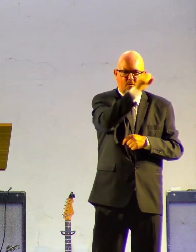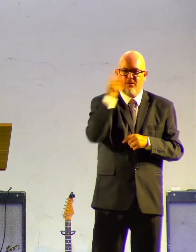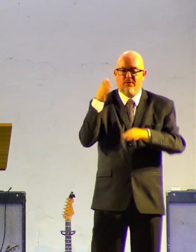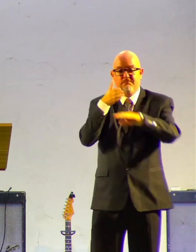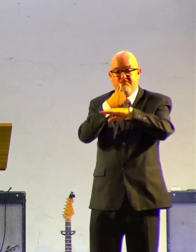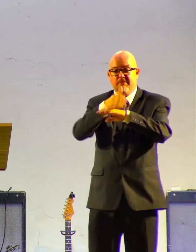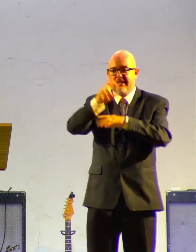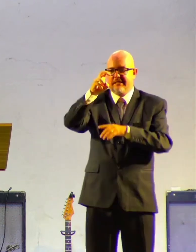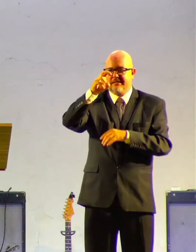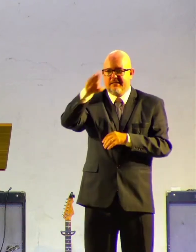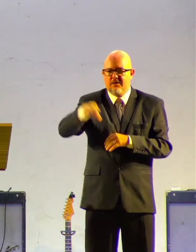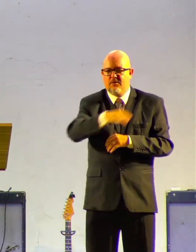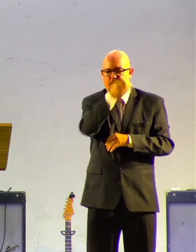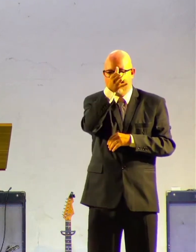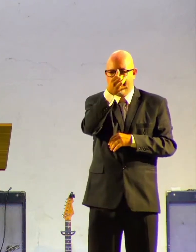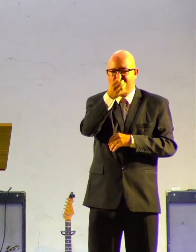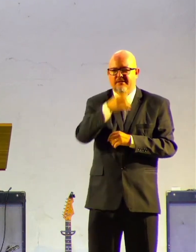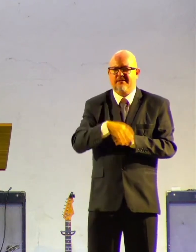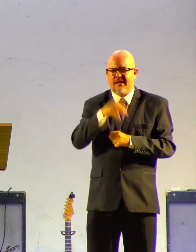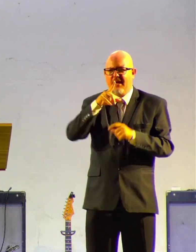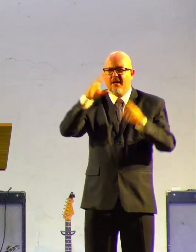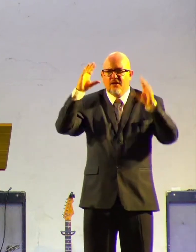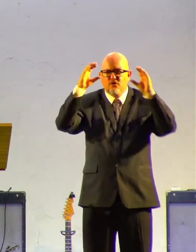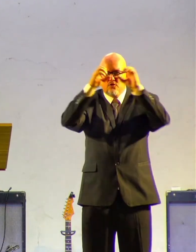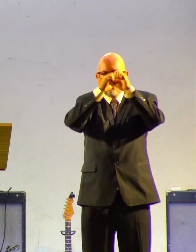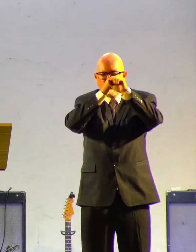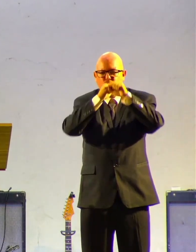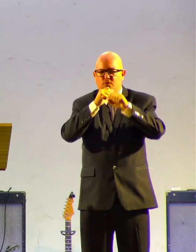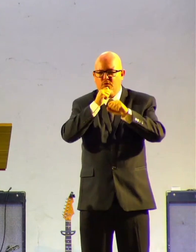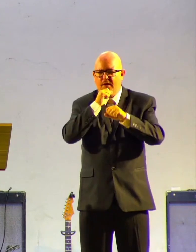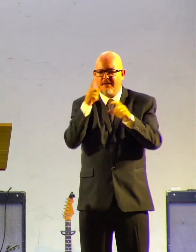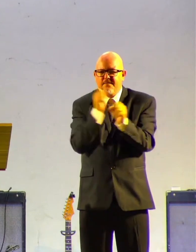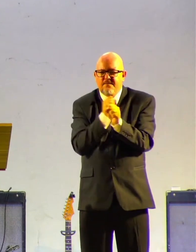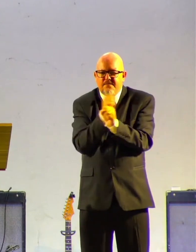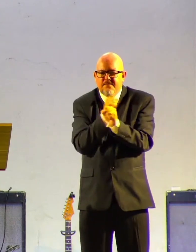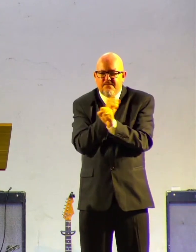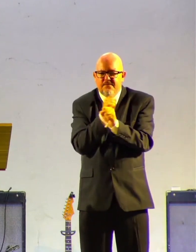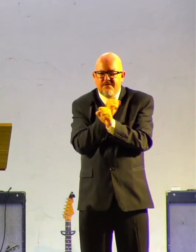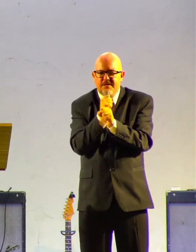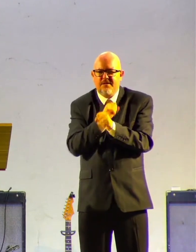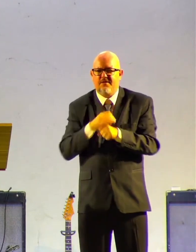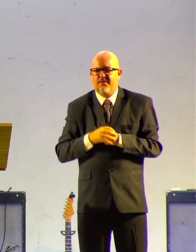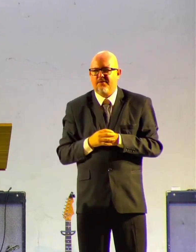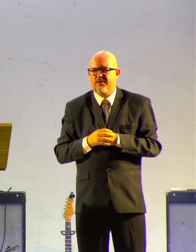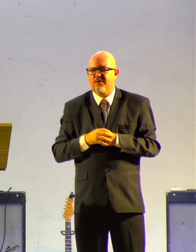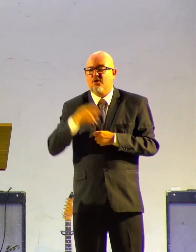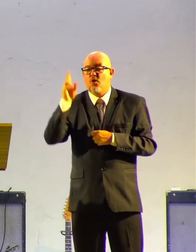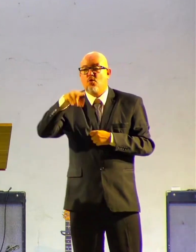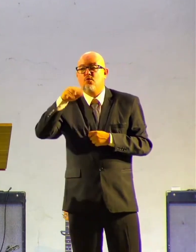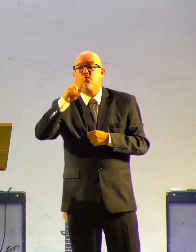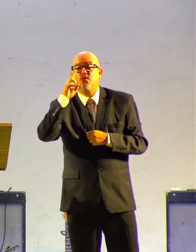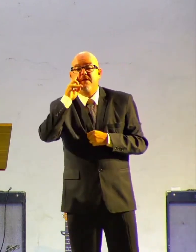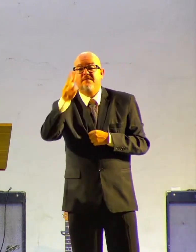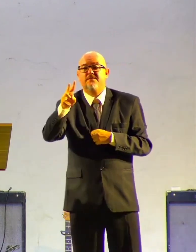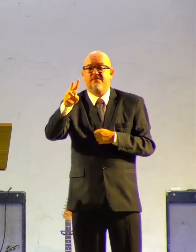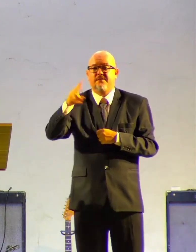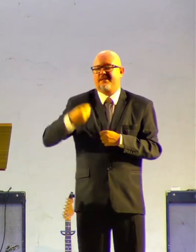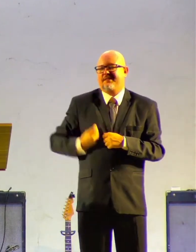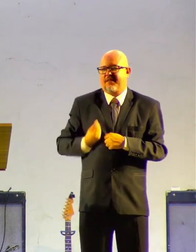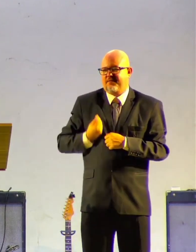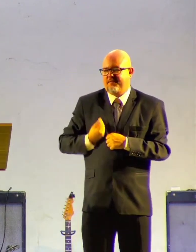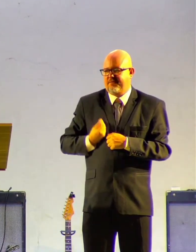segunda, de 5 às 6, ainda estava escuro, fazendo frio, e eu nunca vi nada semelhante na